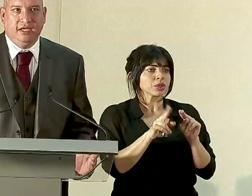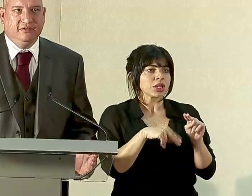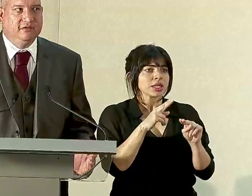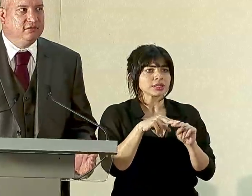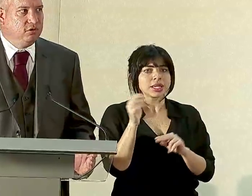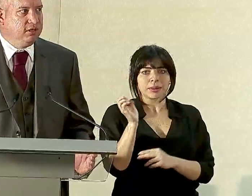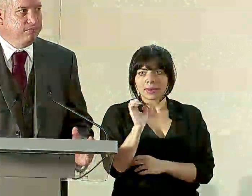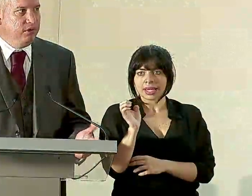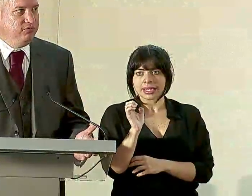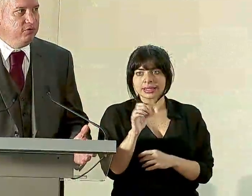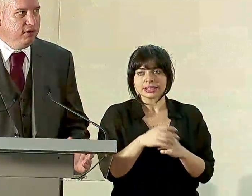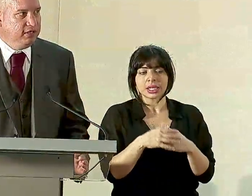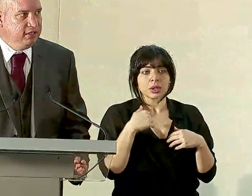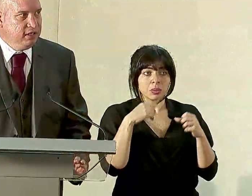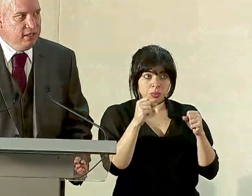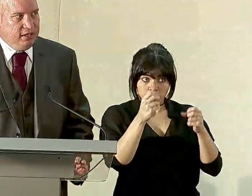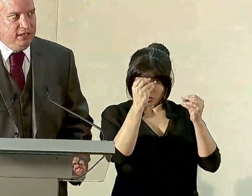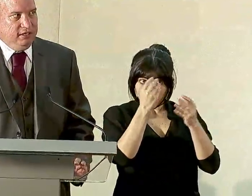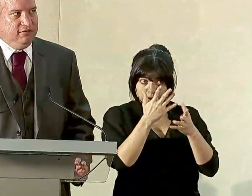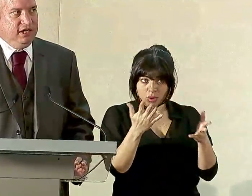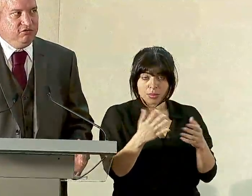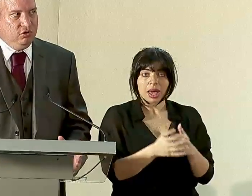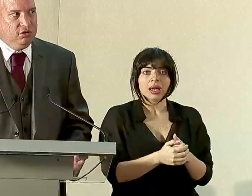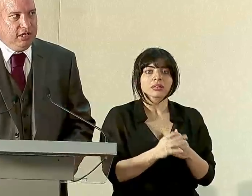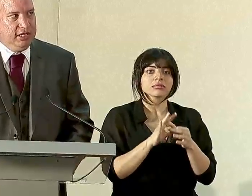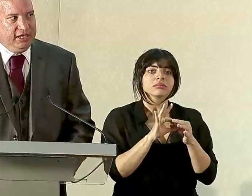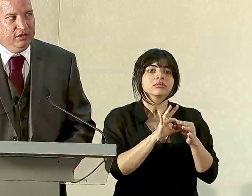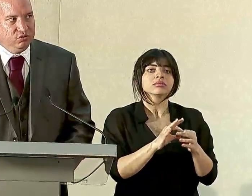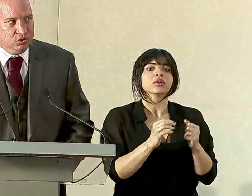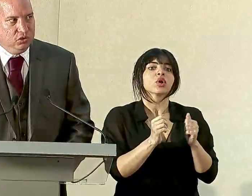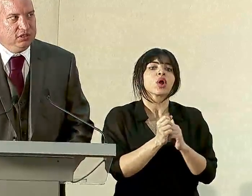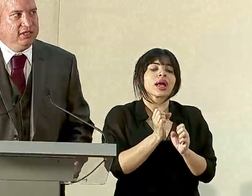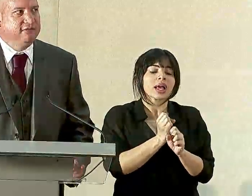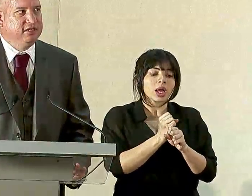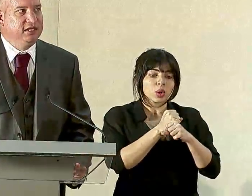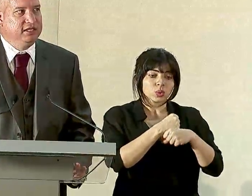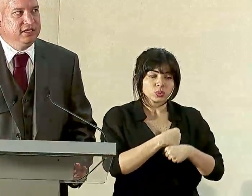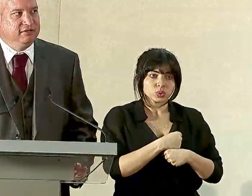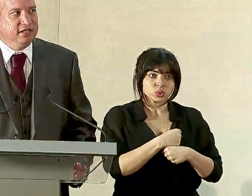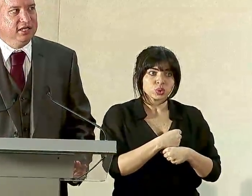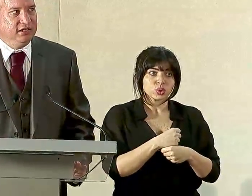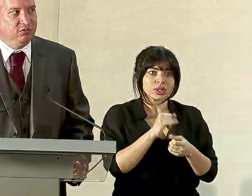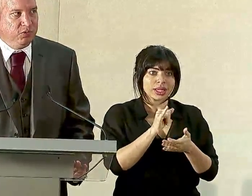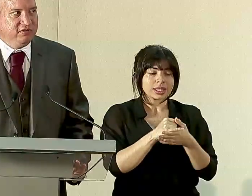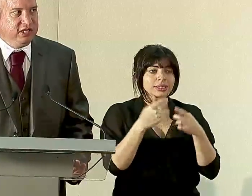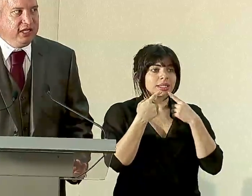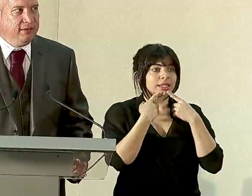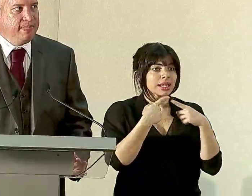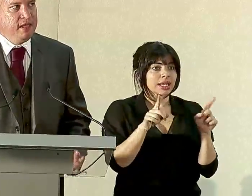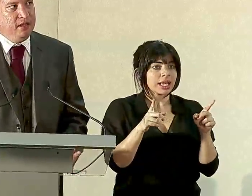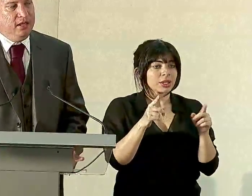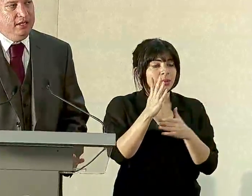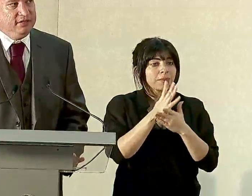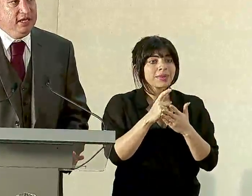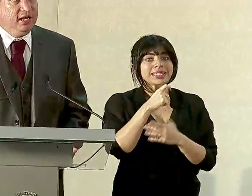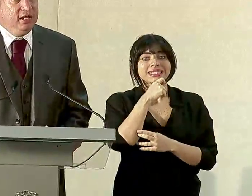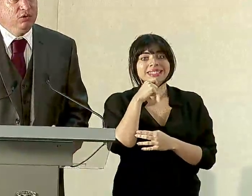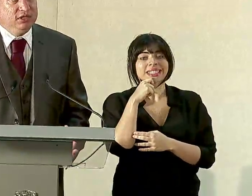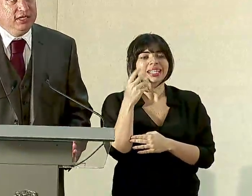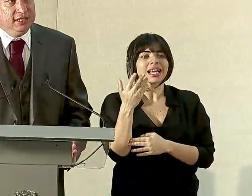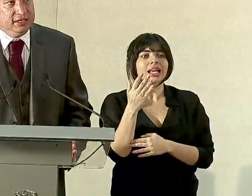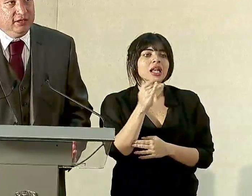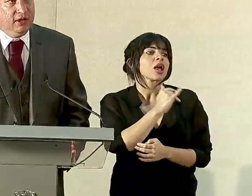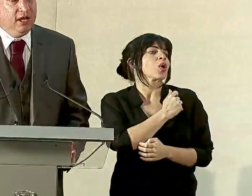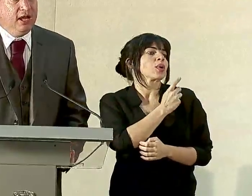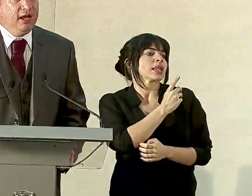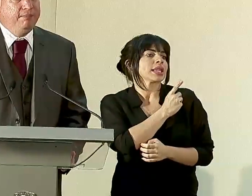Nacional de Emergencias, lo que puedo informar en relación a la ejecución de este decreto por sequía es que la